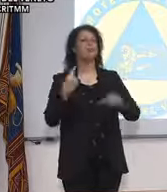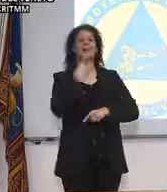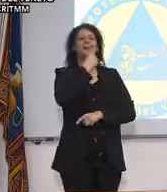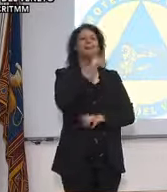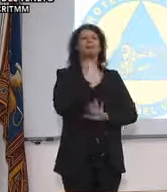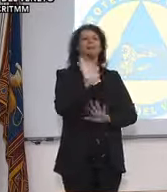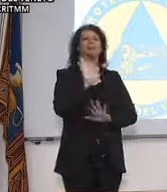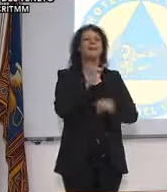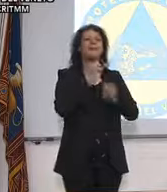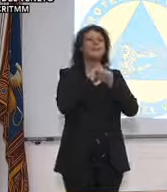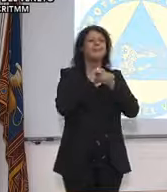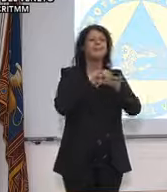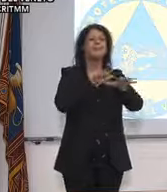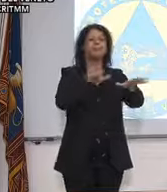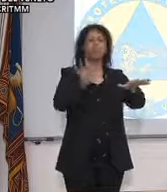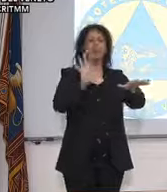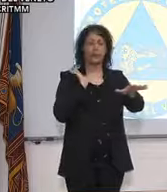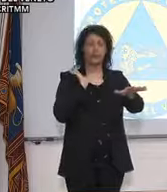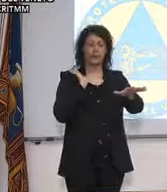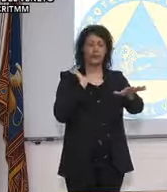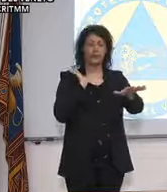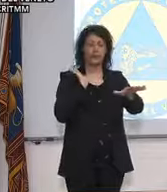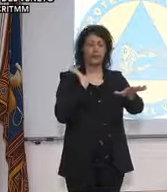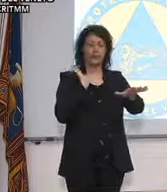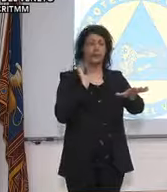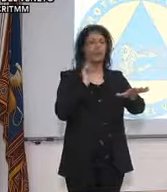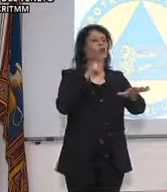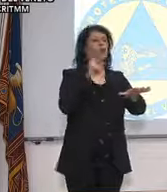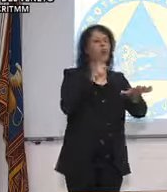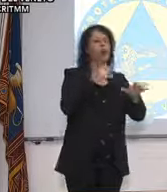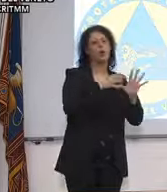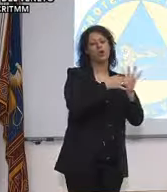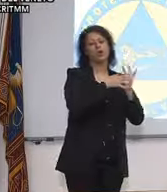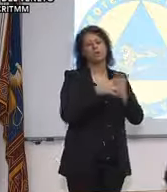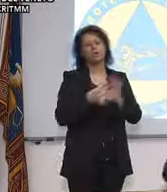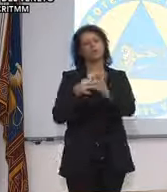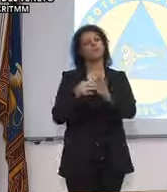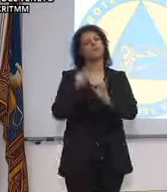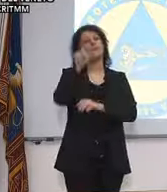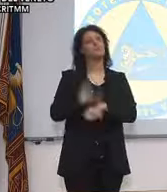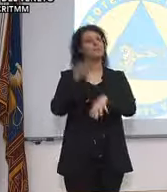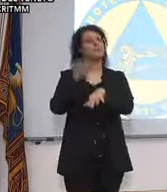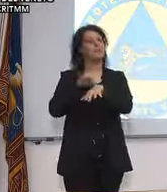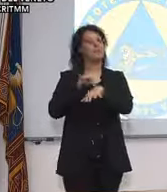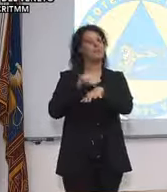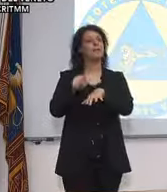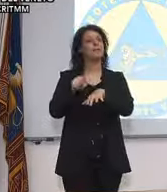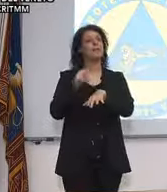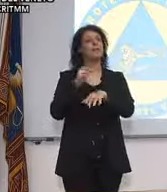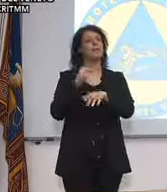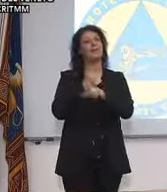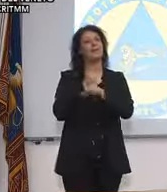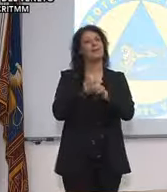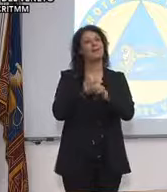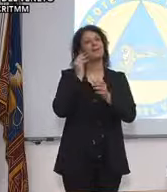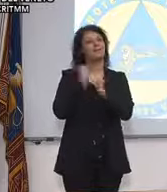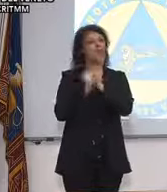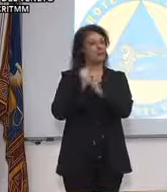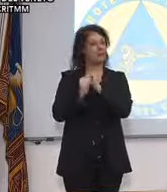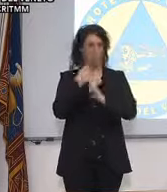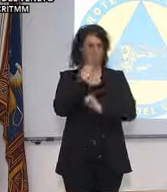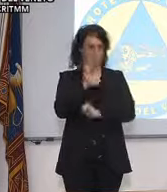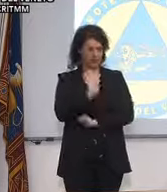del contagio, non di effetti che poi avrebbe il virus sul paziente contagiato. Non so, cioè che è una differenza, no?